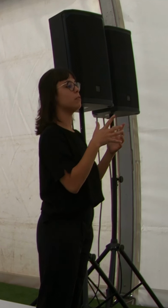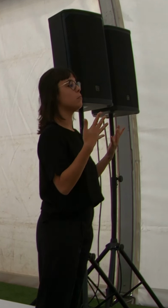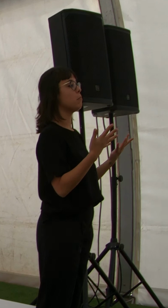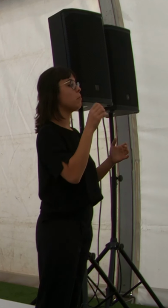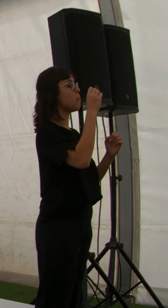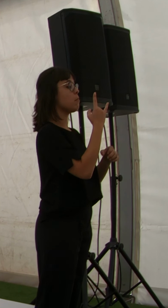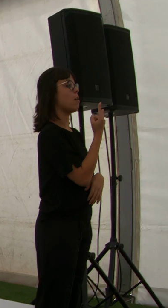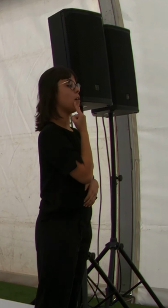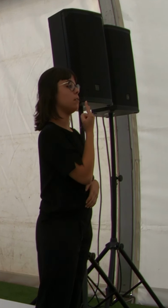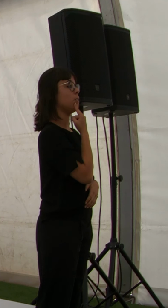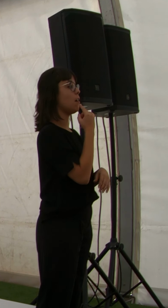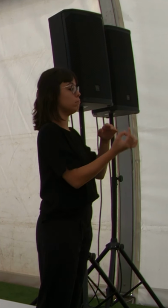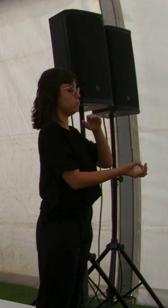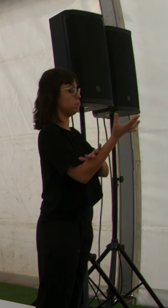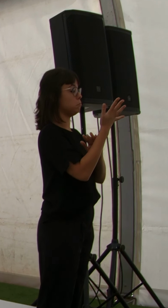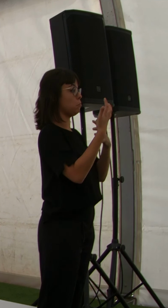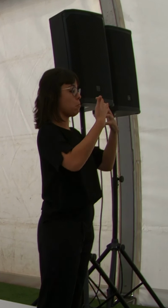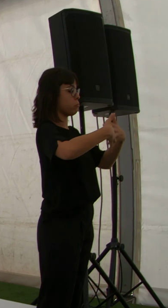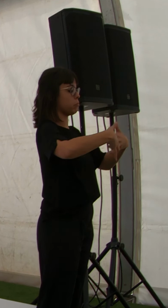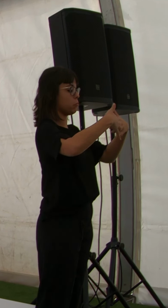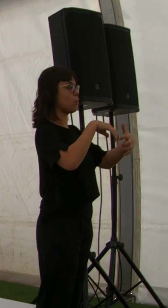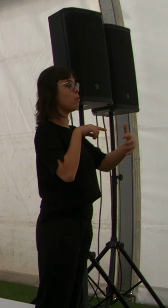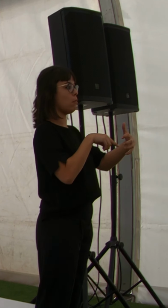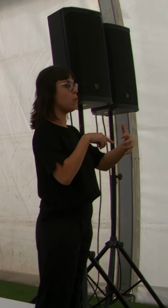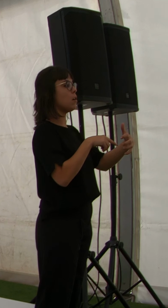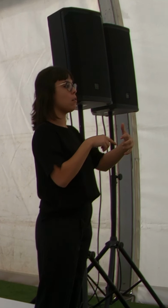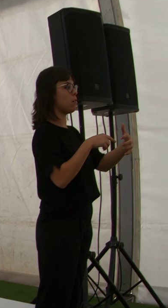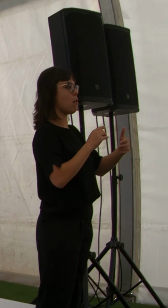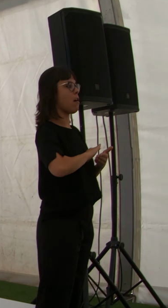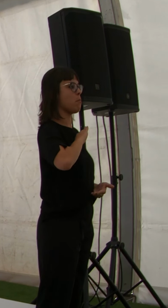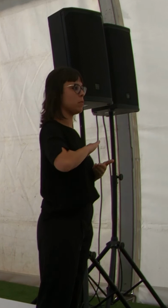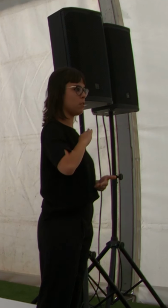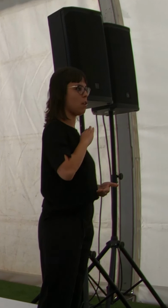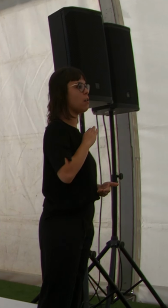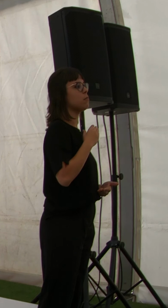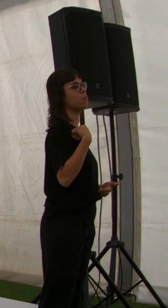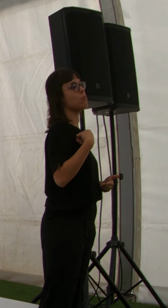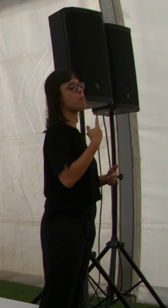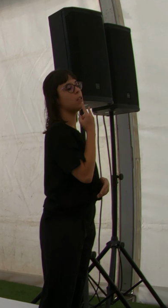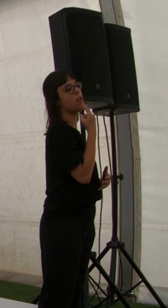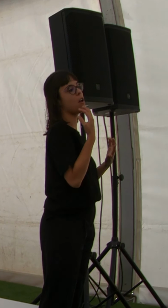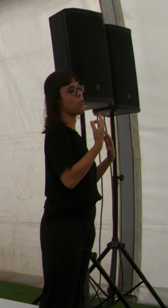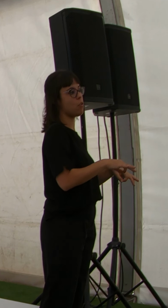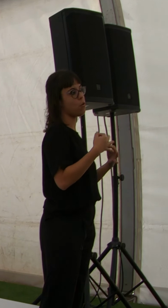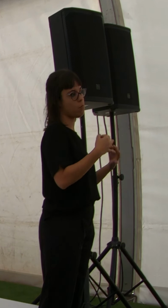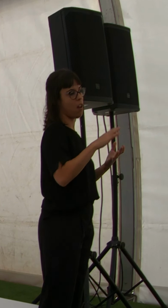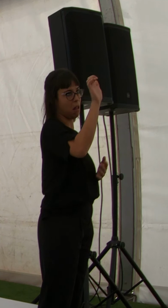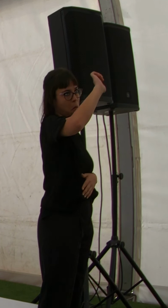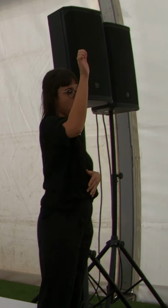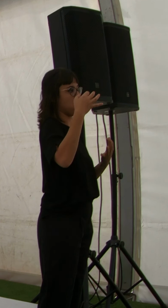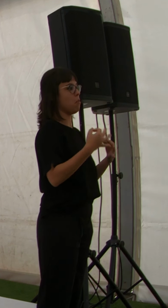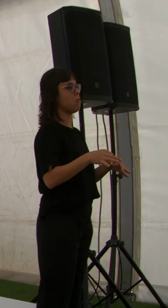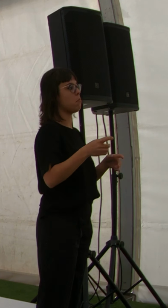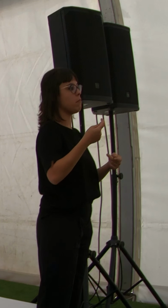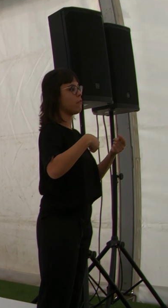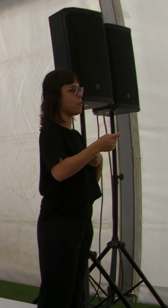que es tan capaz como una batería convencional, entre comillas, como una batería cara europea, que ocupa